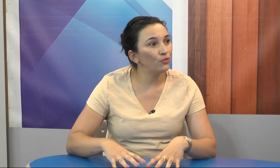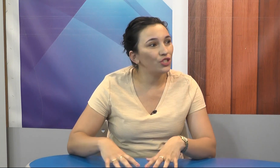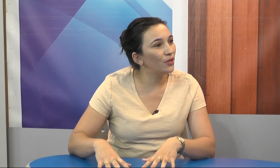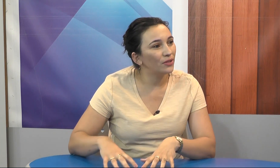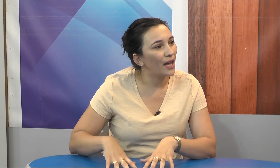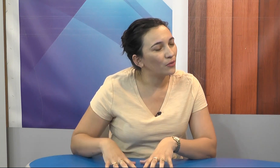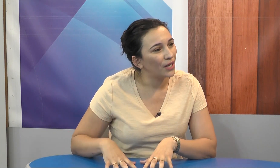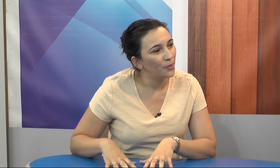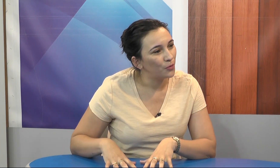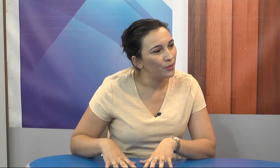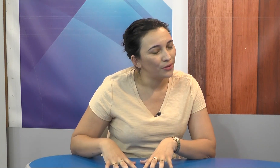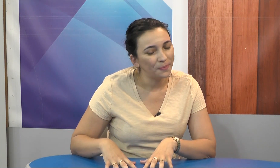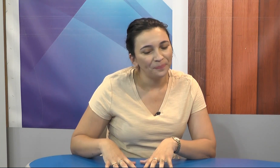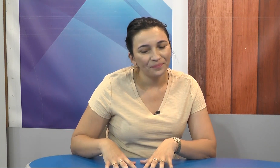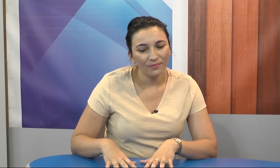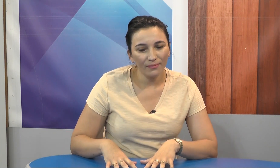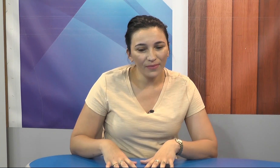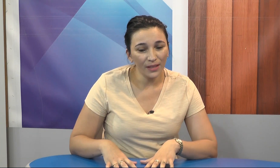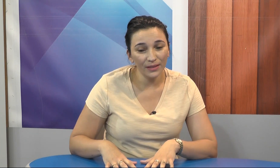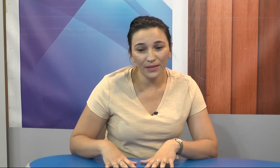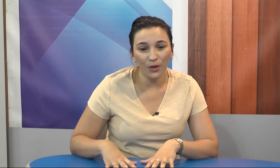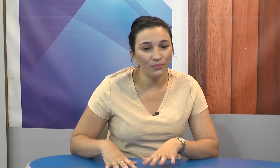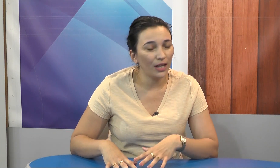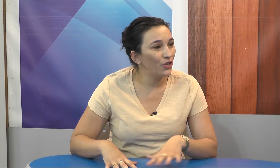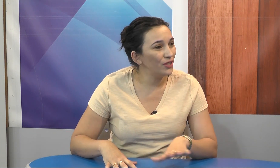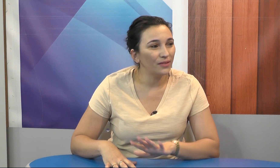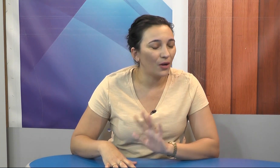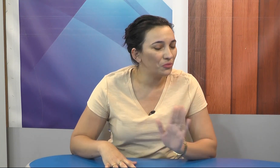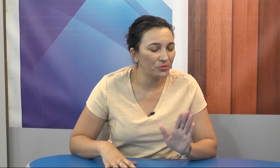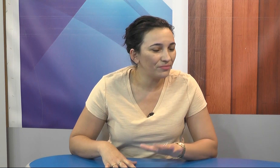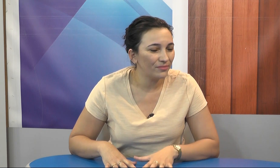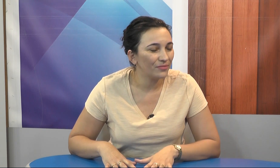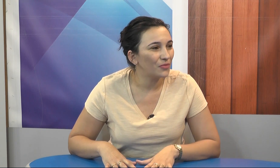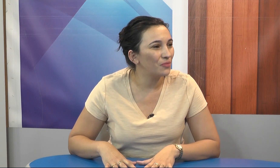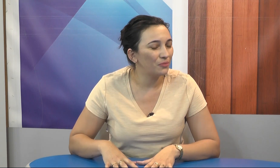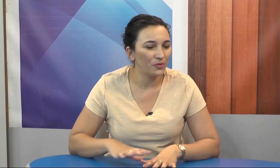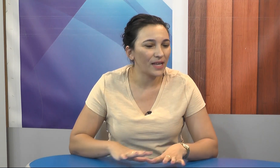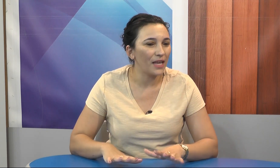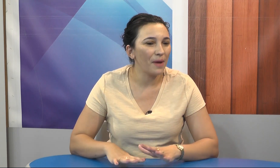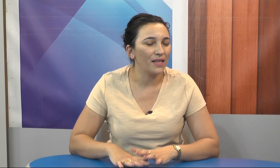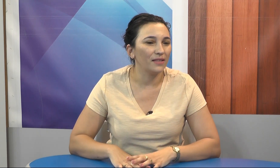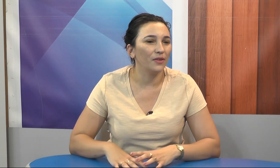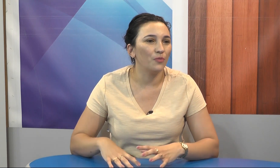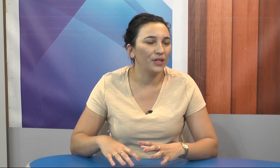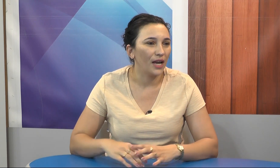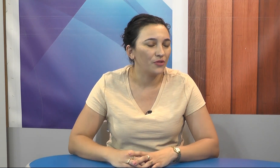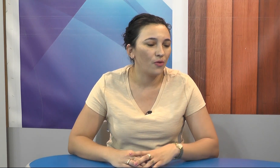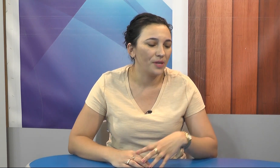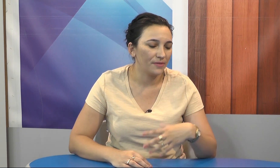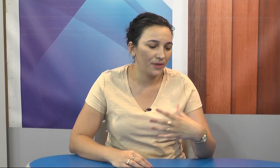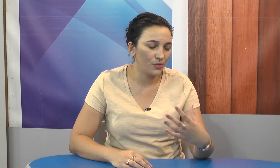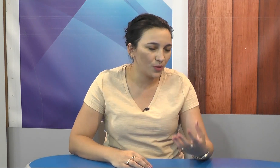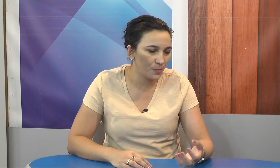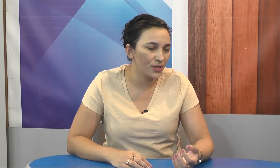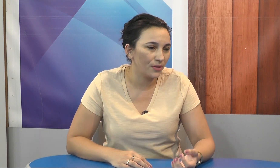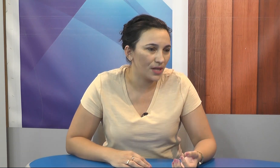tinha contato com aquele público. Então, desde então, não saí mais ali da comunidade. Fiz 2